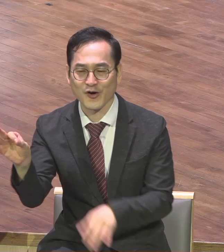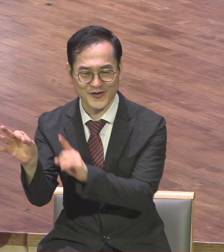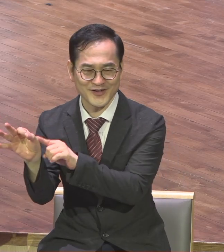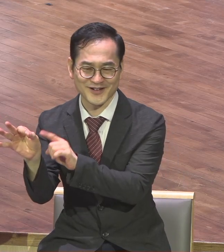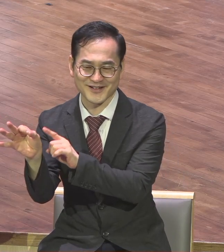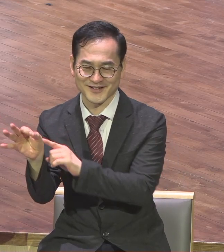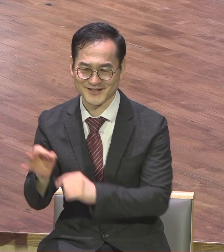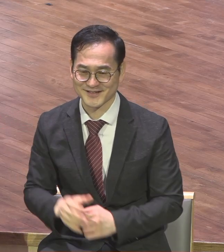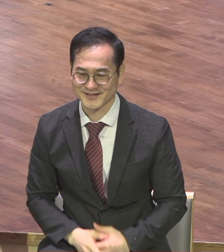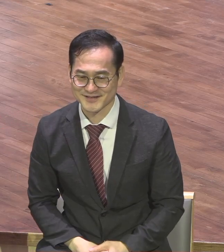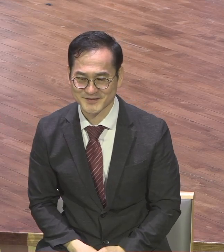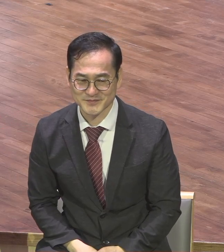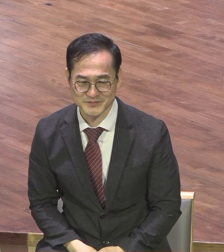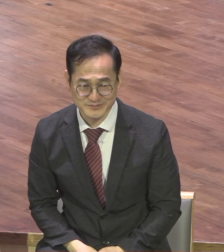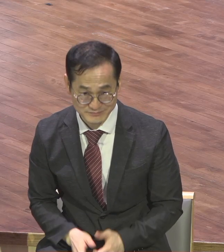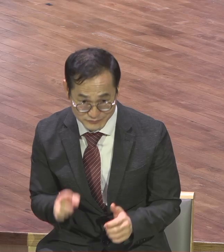갑자기